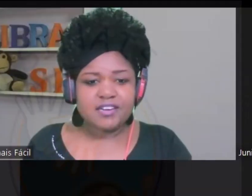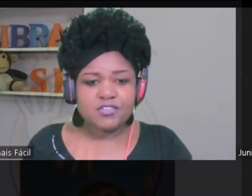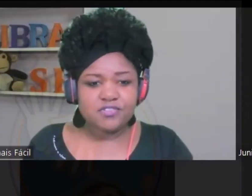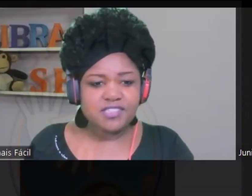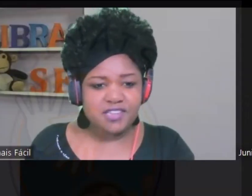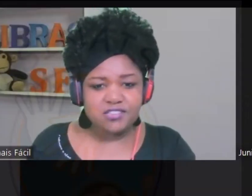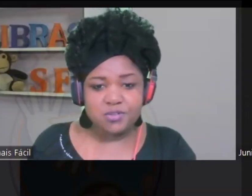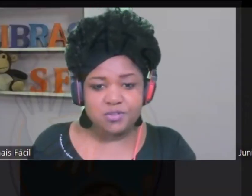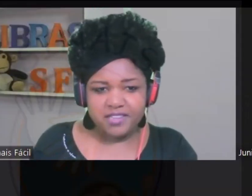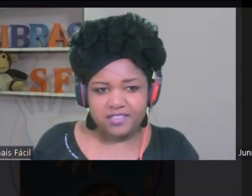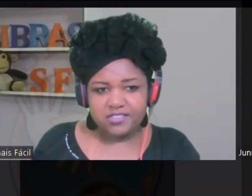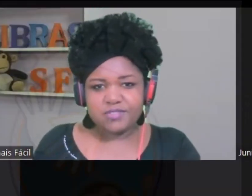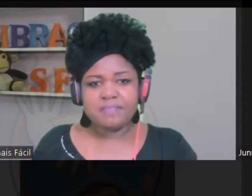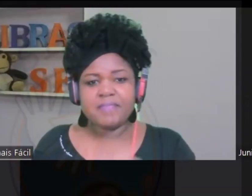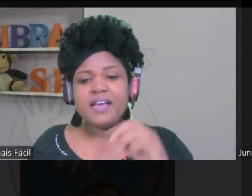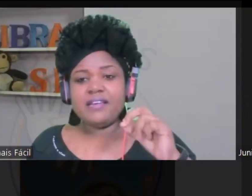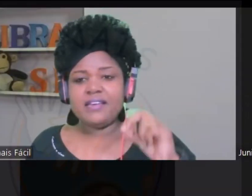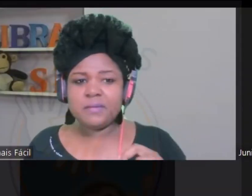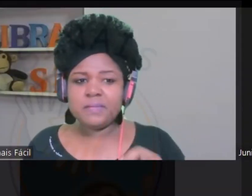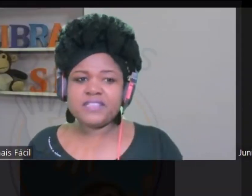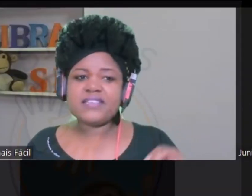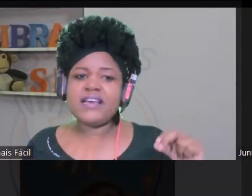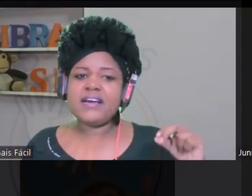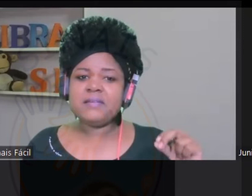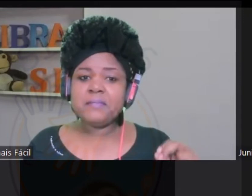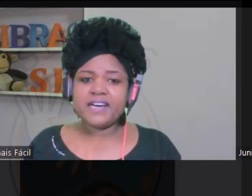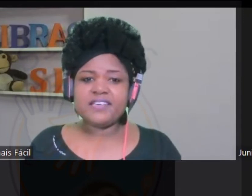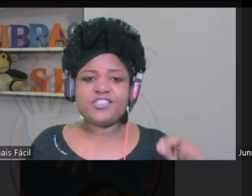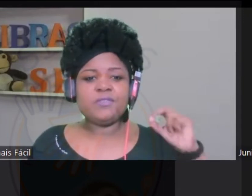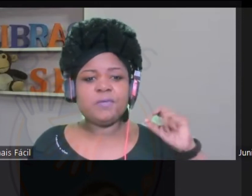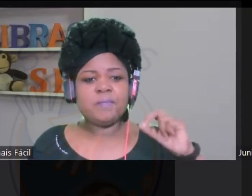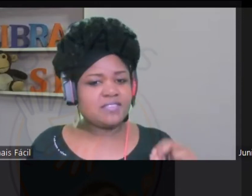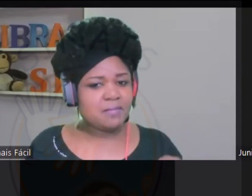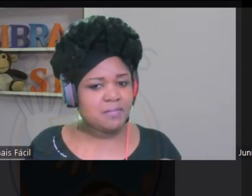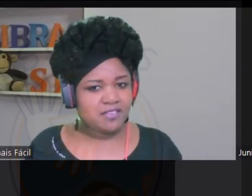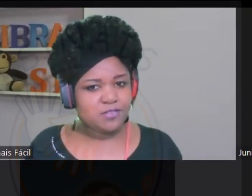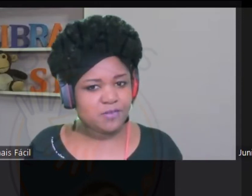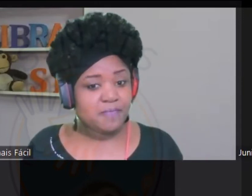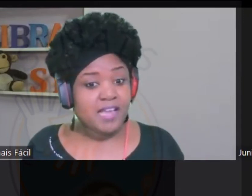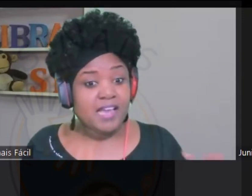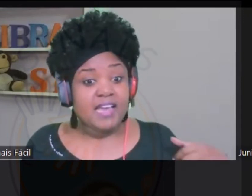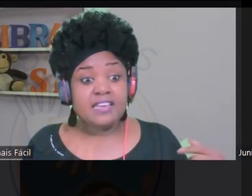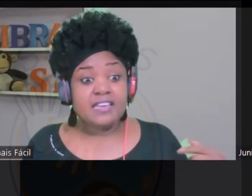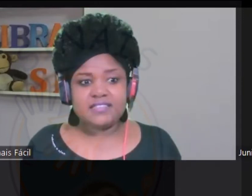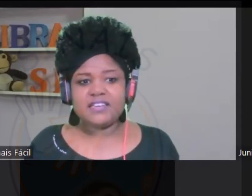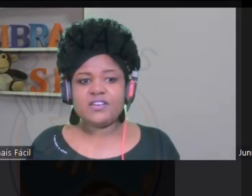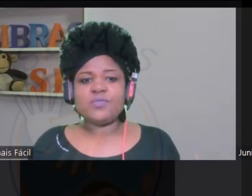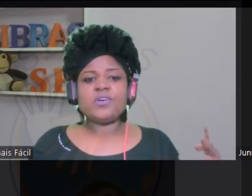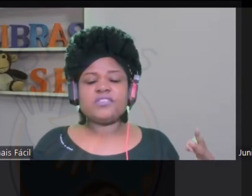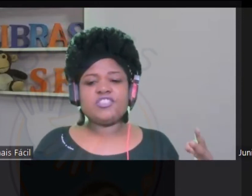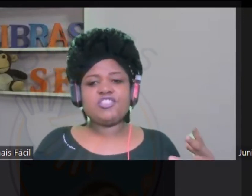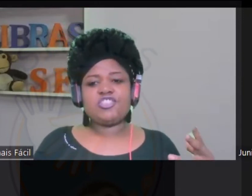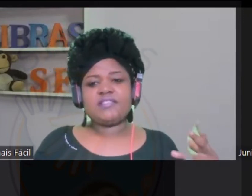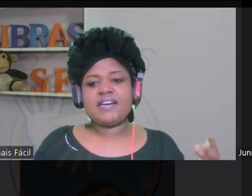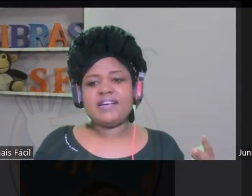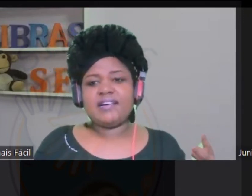com vocês sobre isso. Libras é a imagem do pensamento. Então, quando a gente